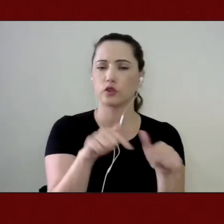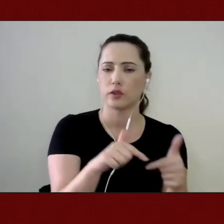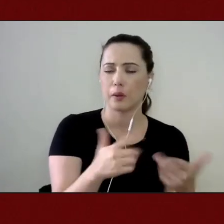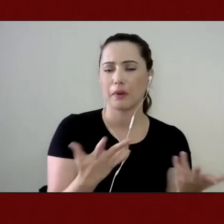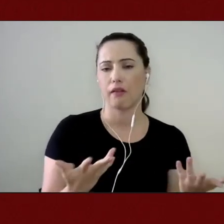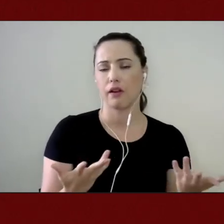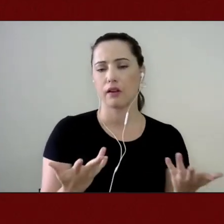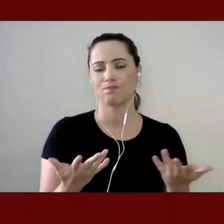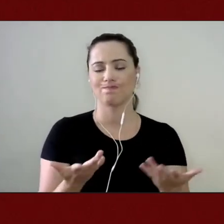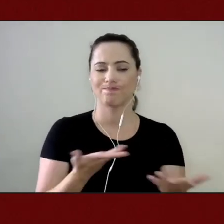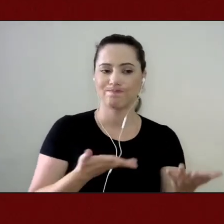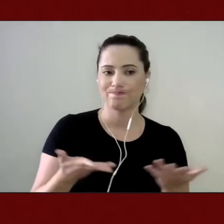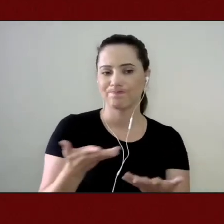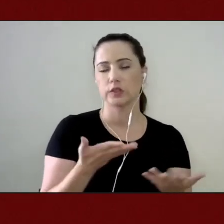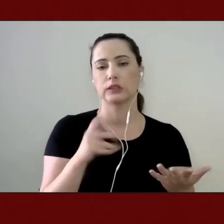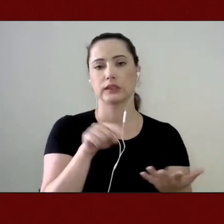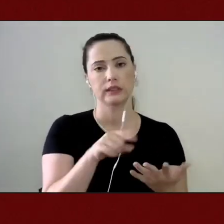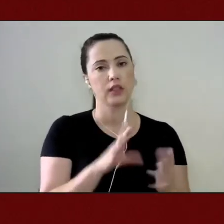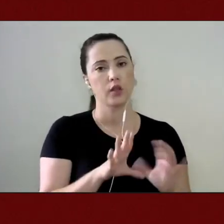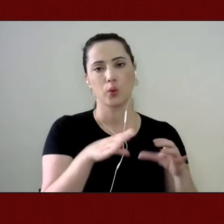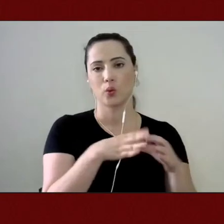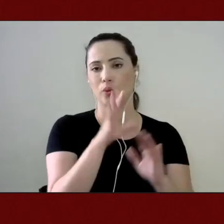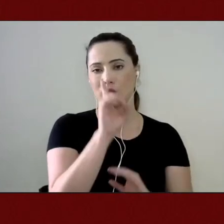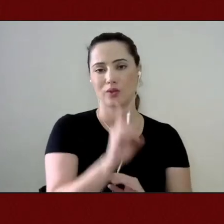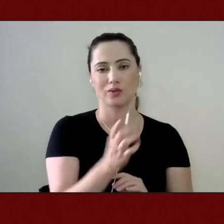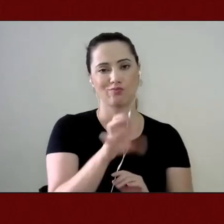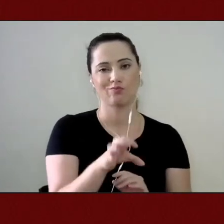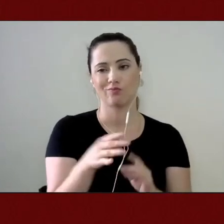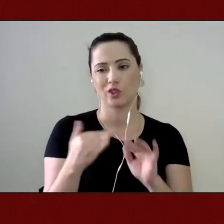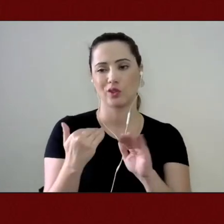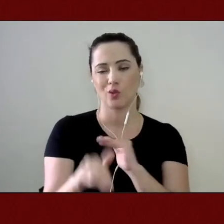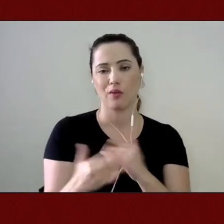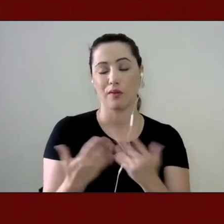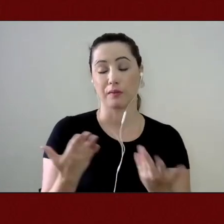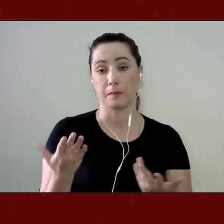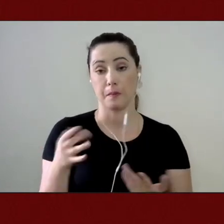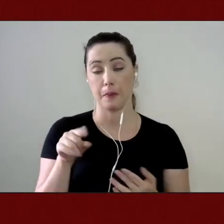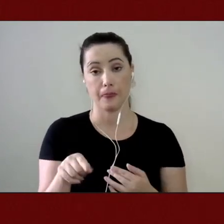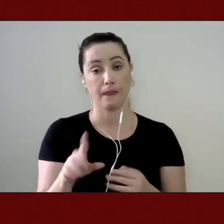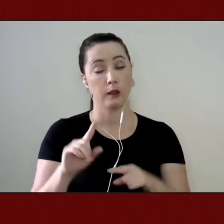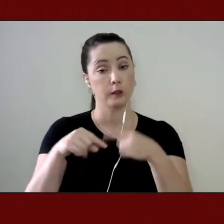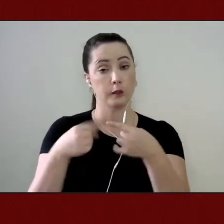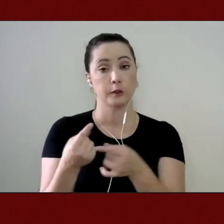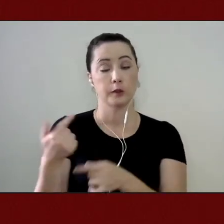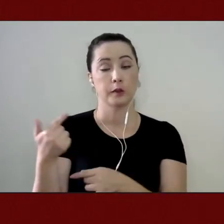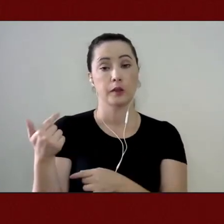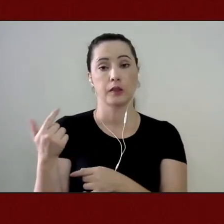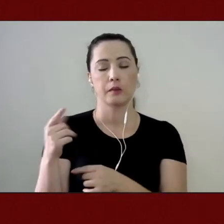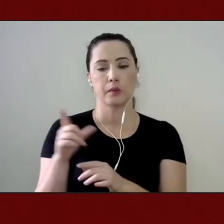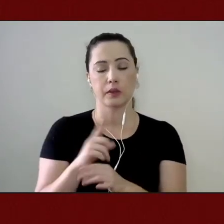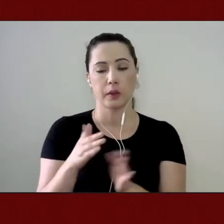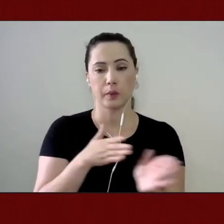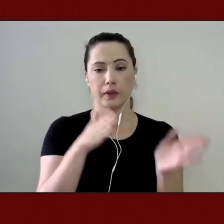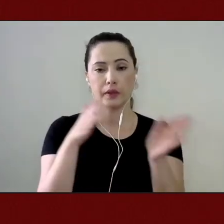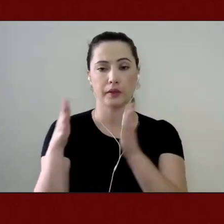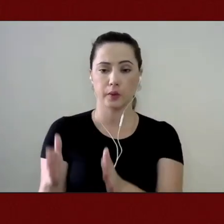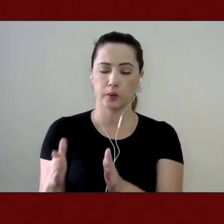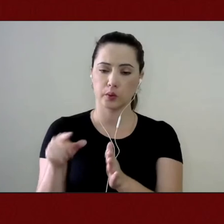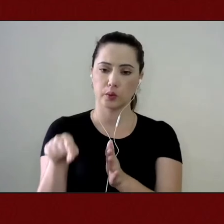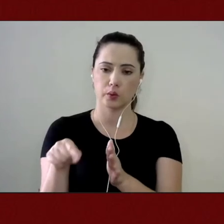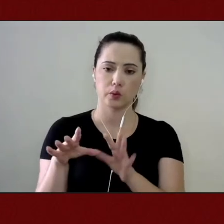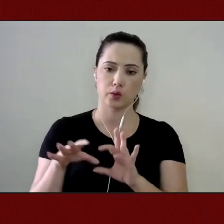Passada essa fase do obrerismo, há o que eu chamo de uma primeira fase aliancista, ou uma primeira